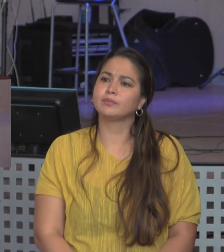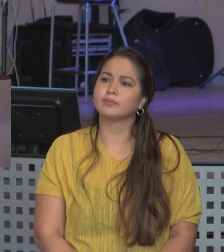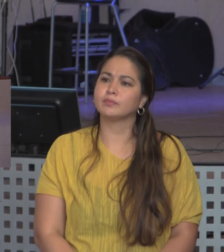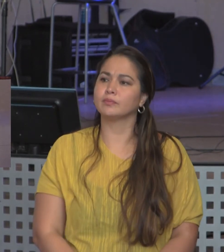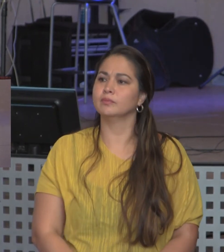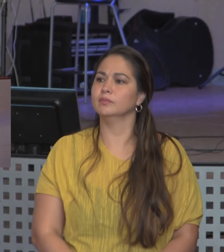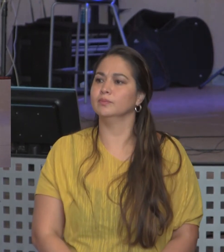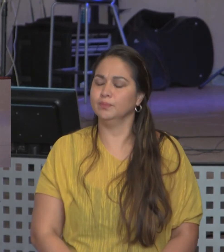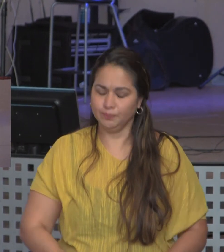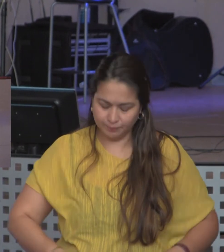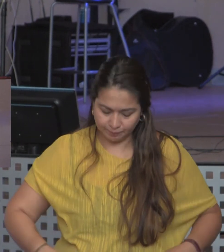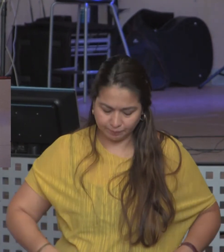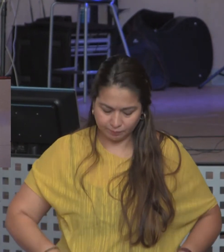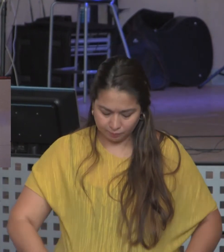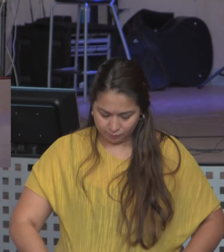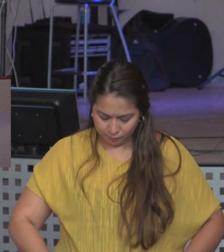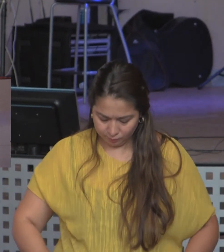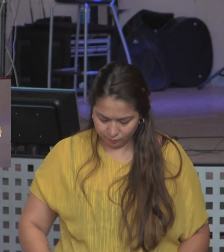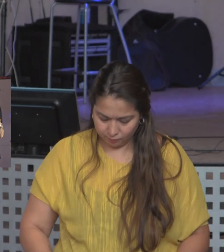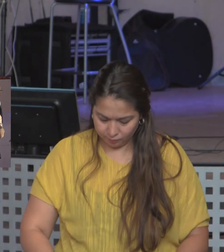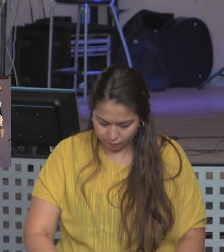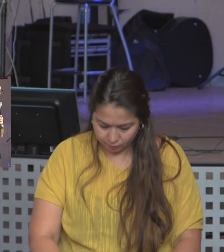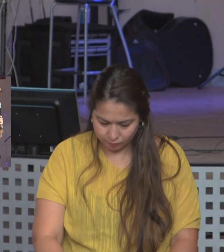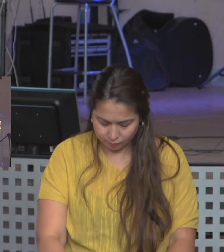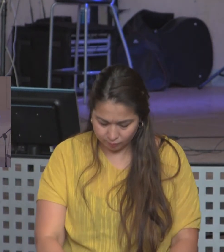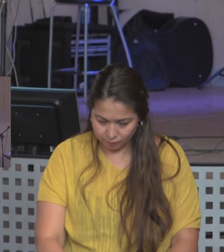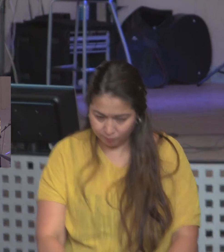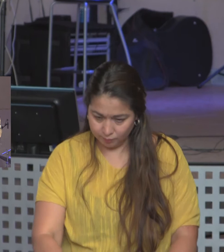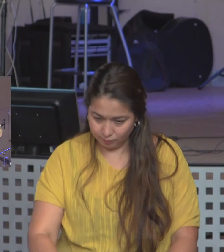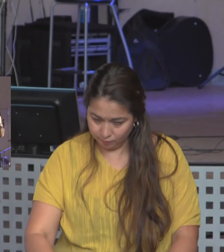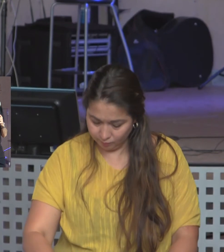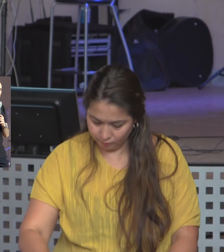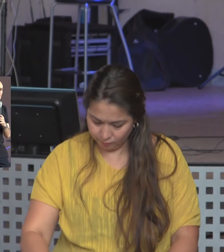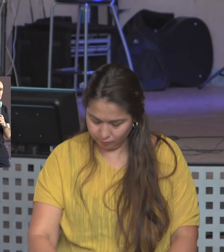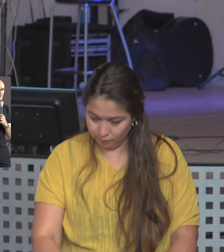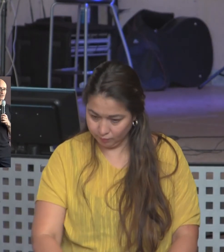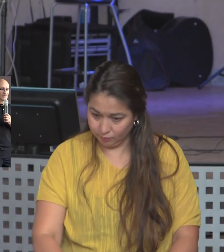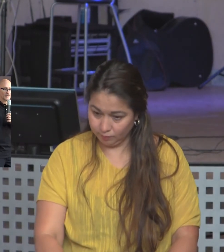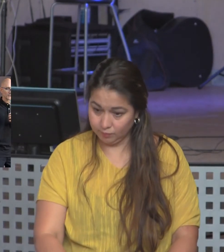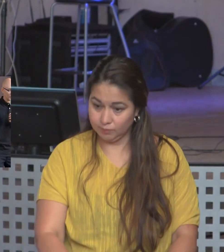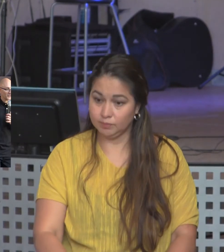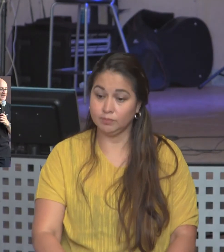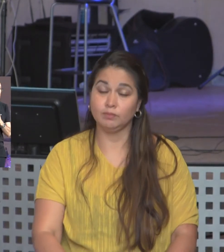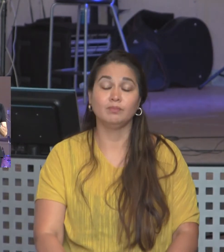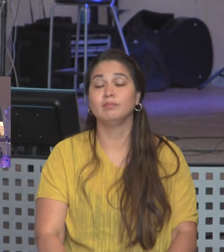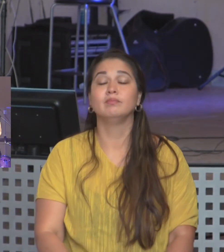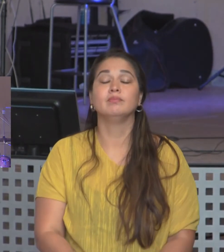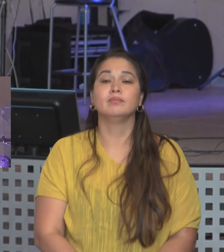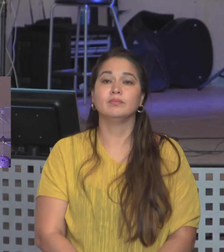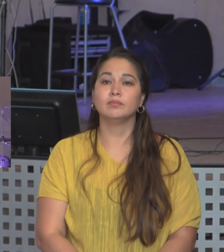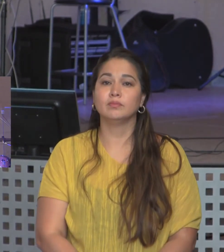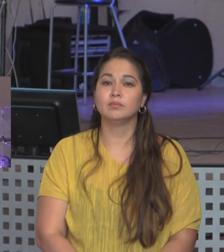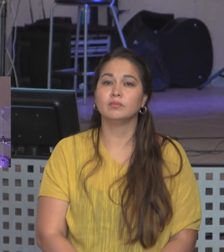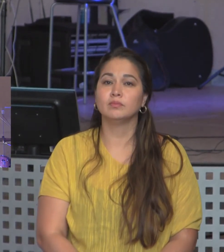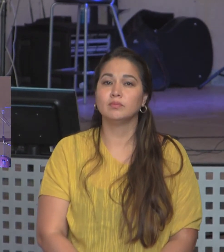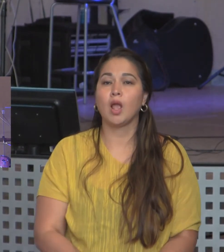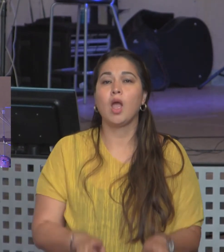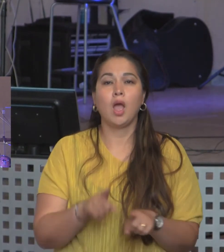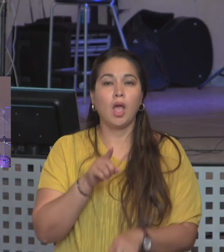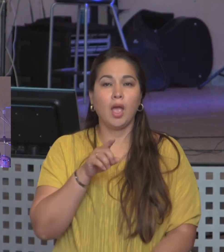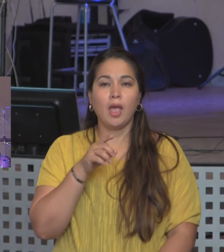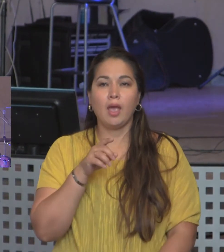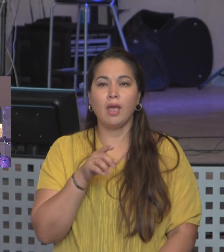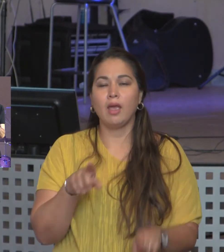seas consciente ni qué has oído, te darás cuenta. ¿Sabes por qué? Por el fruto. Como llega la parábola del sembrador, que no tenemos